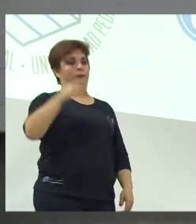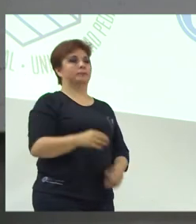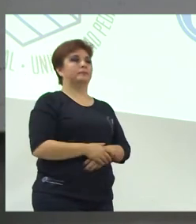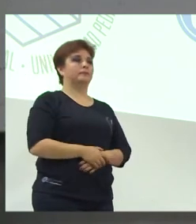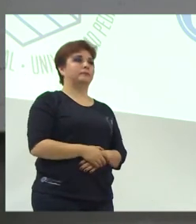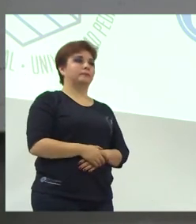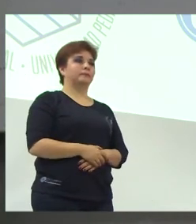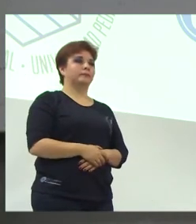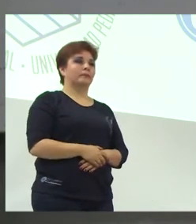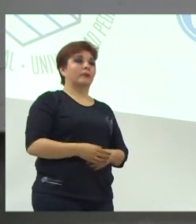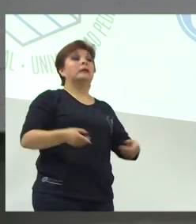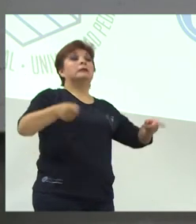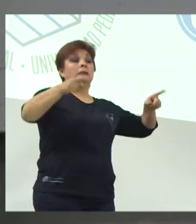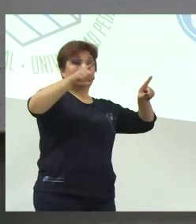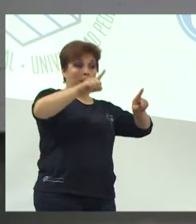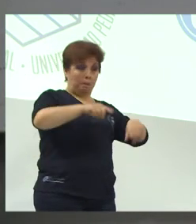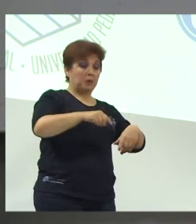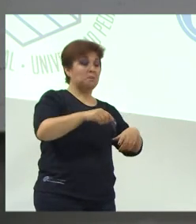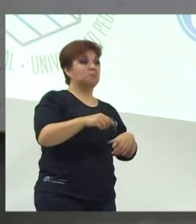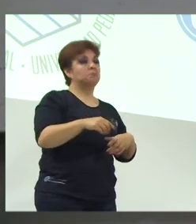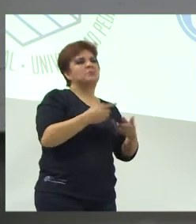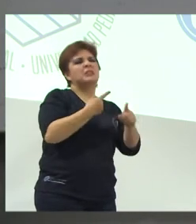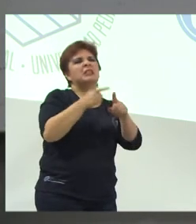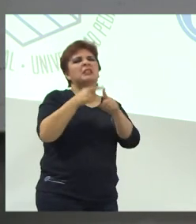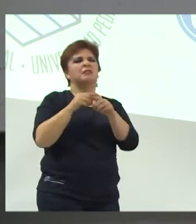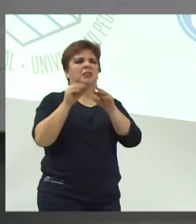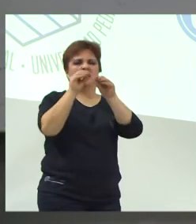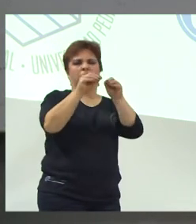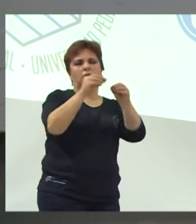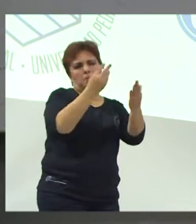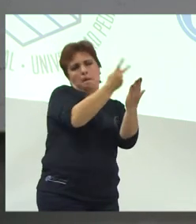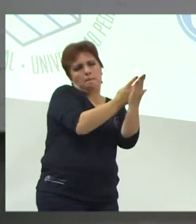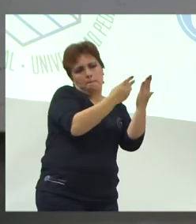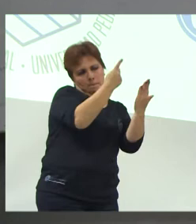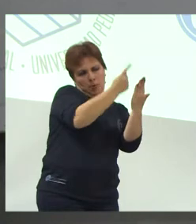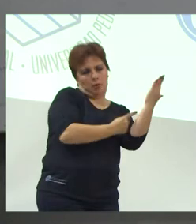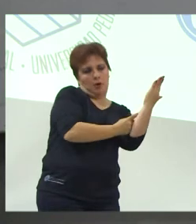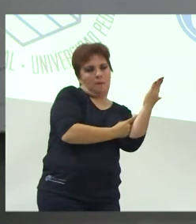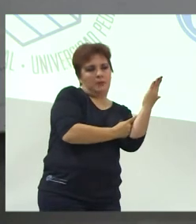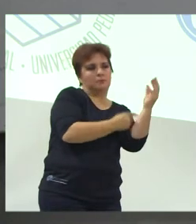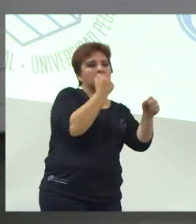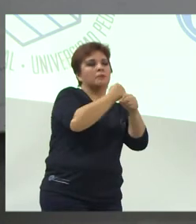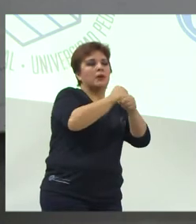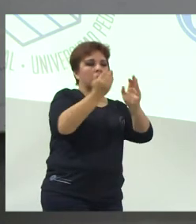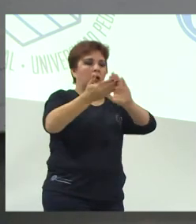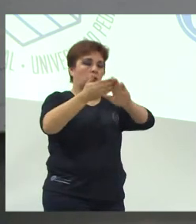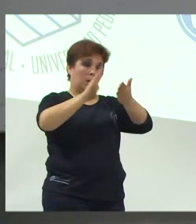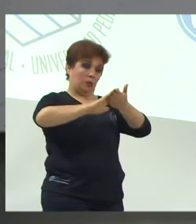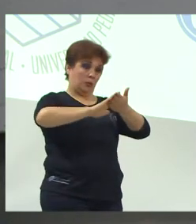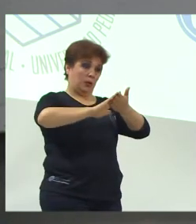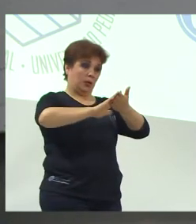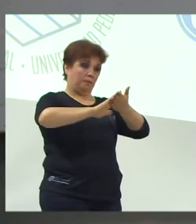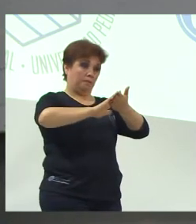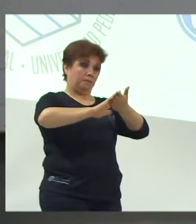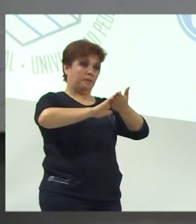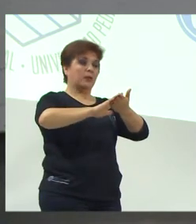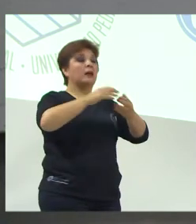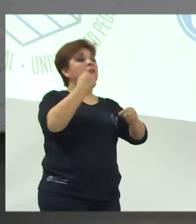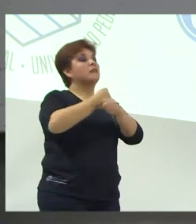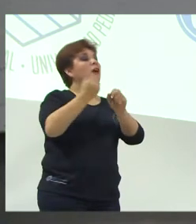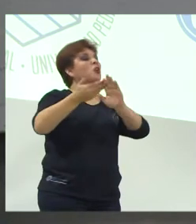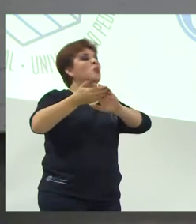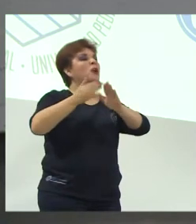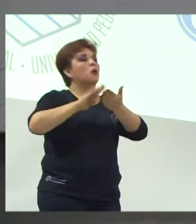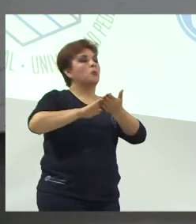cuenta con diversos programas de proyección social con los cuales aporta directamente a la comunidad